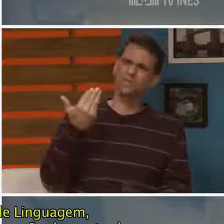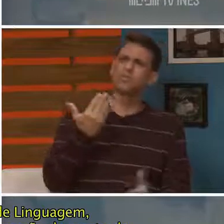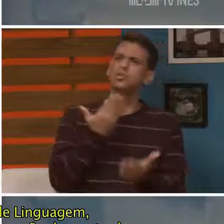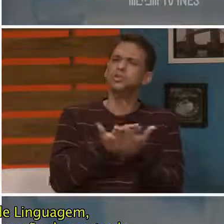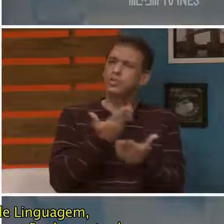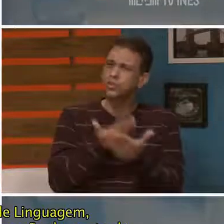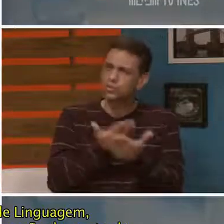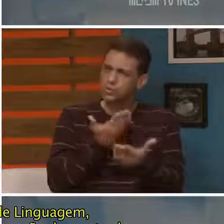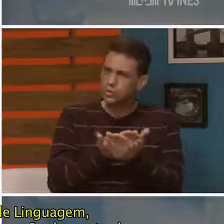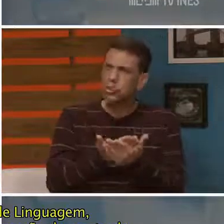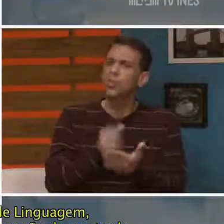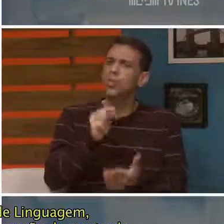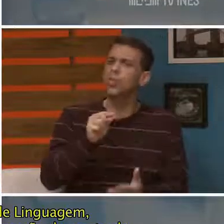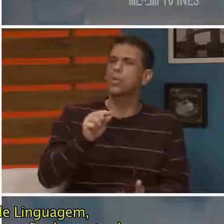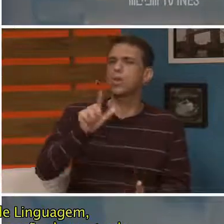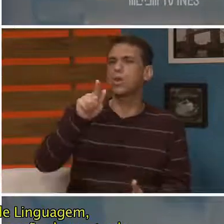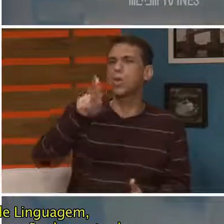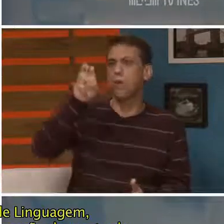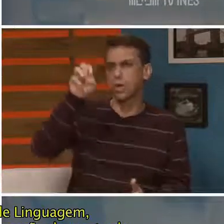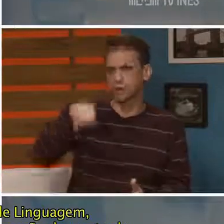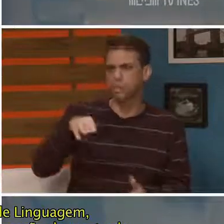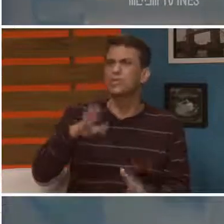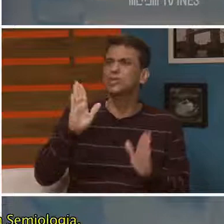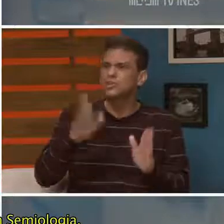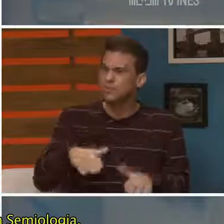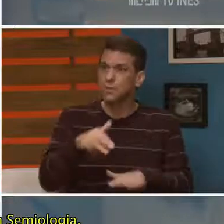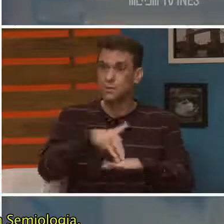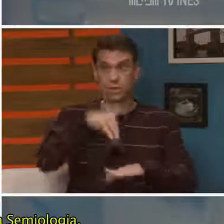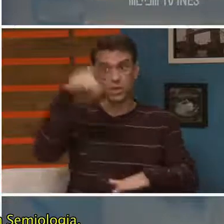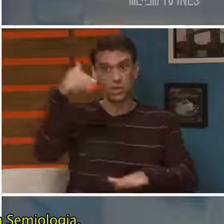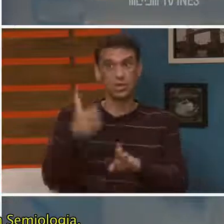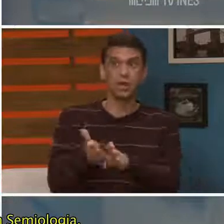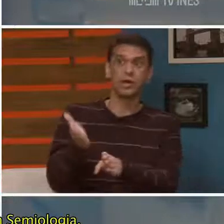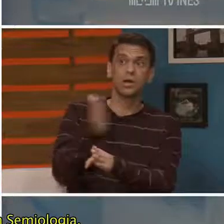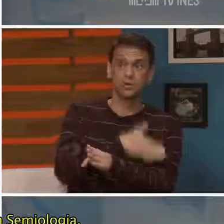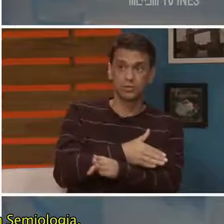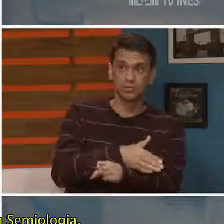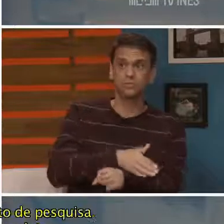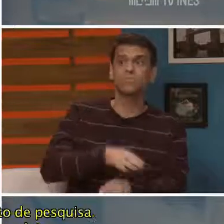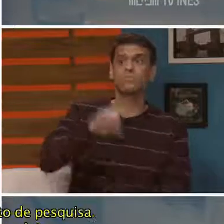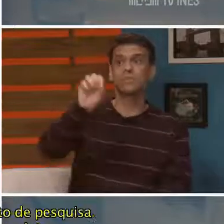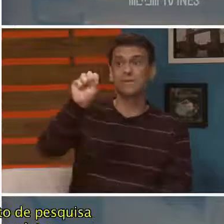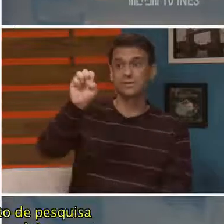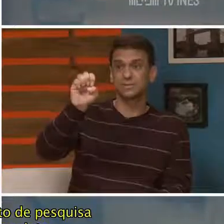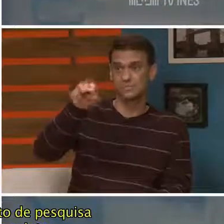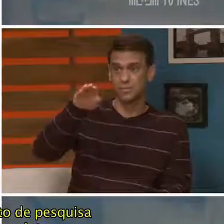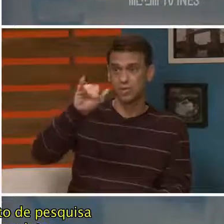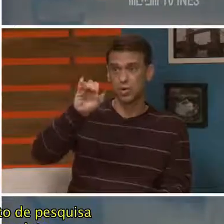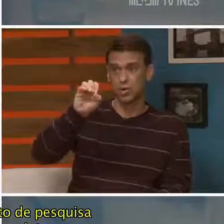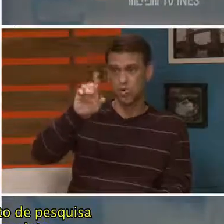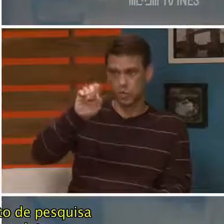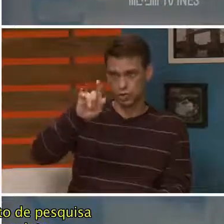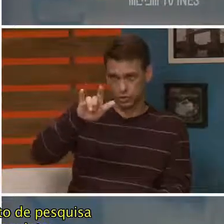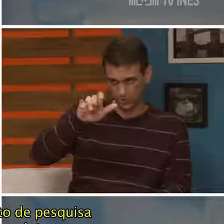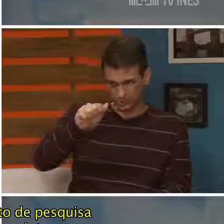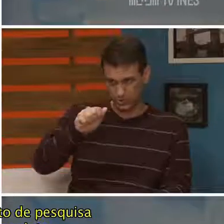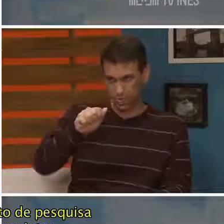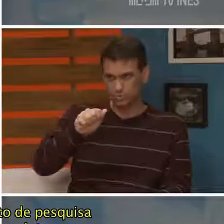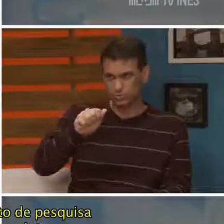de linguagem, eu já tinha uma formação de mestrado anterior em semiologia, onde eu trabalhei com...